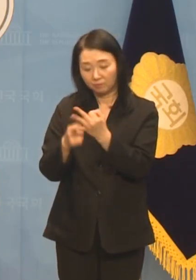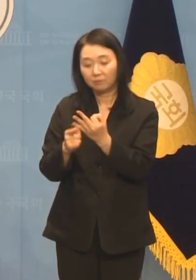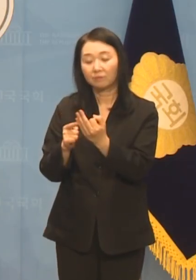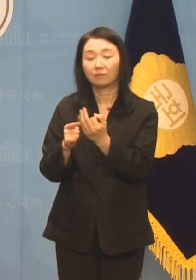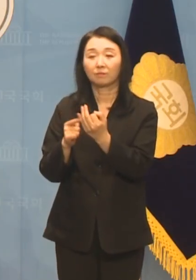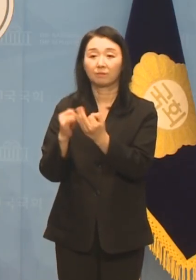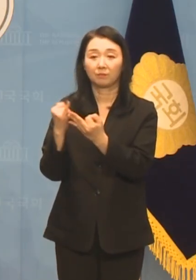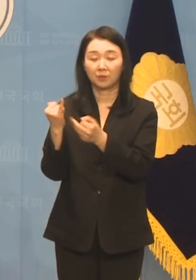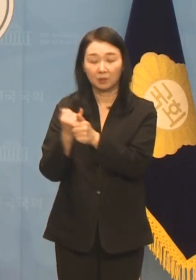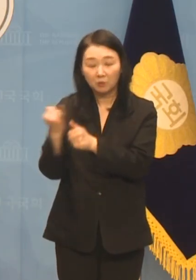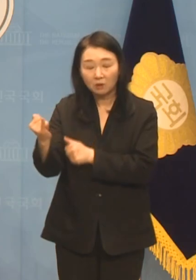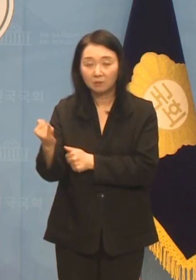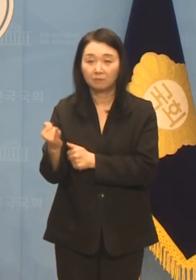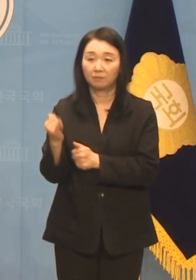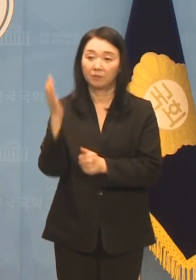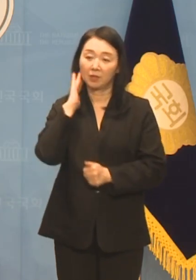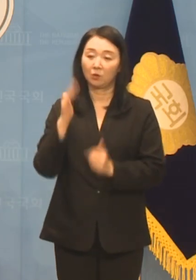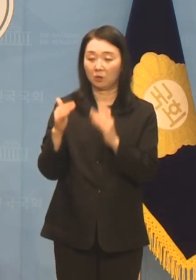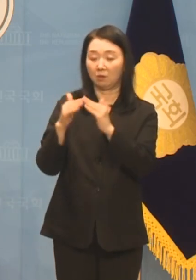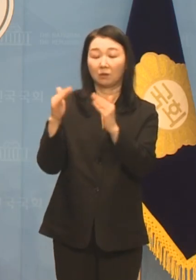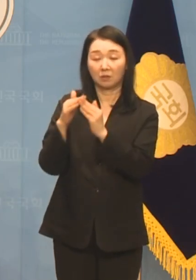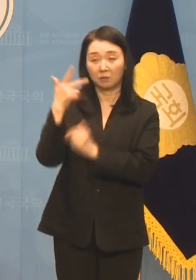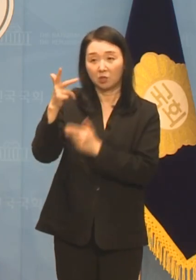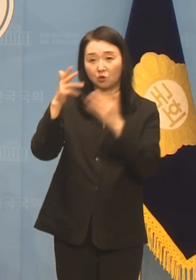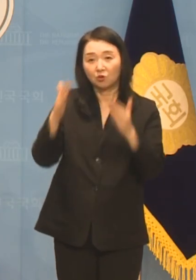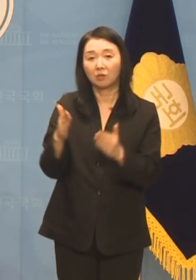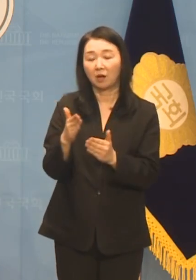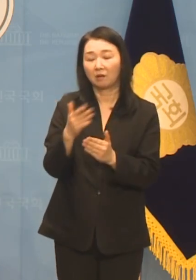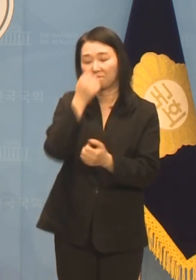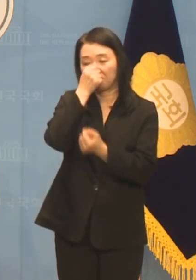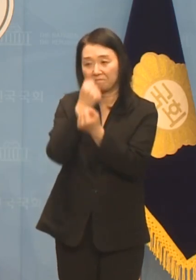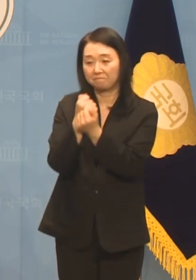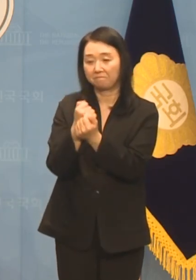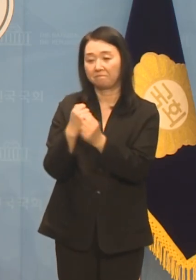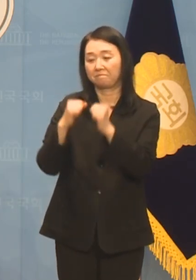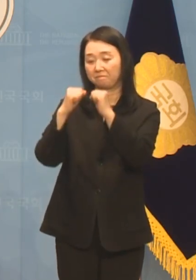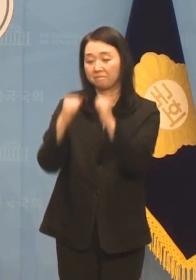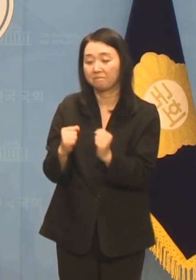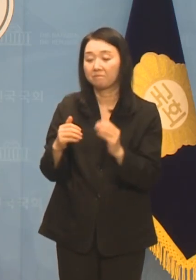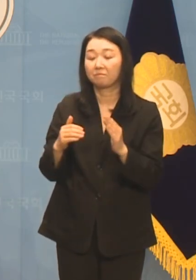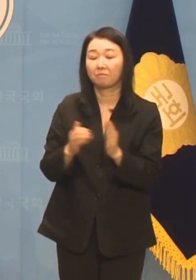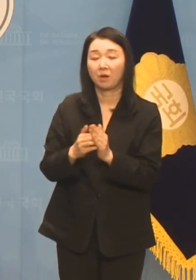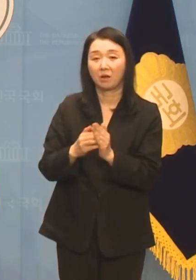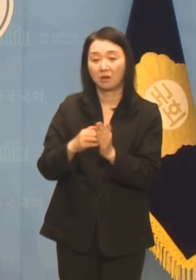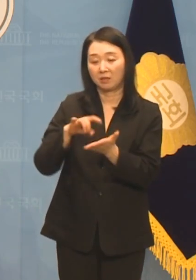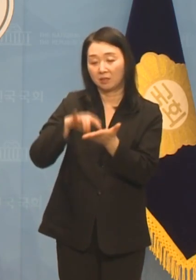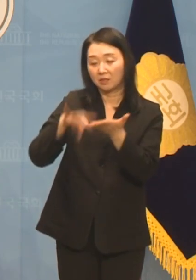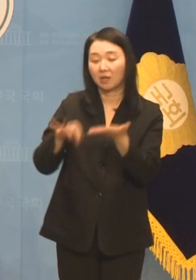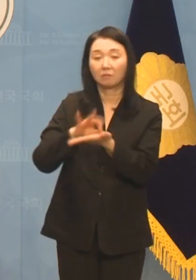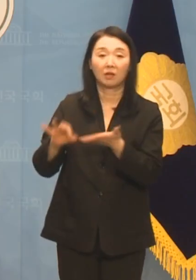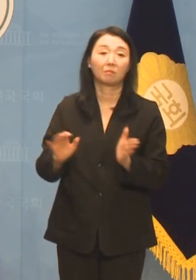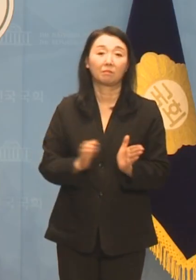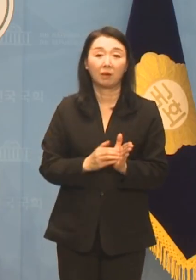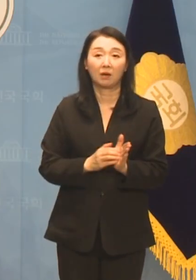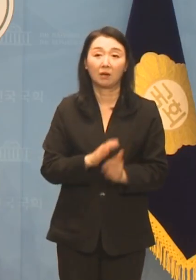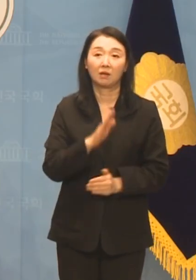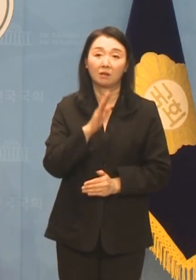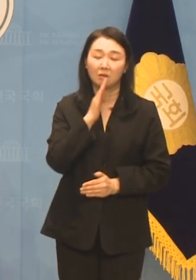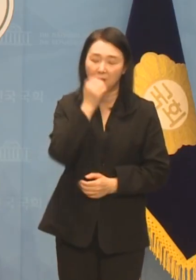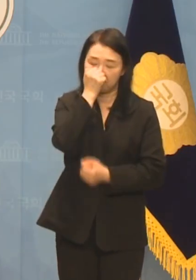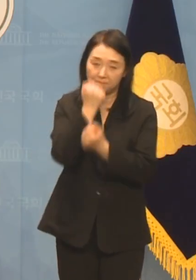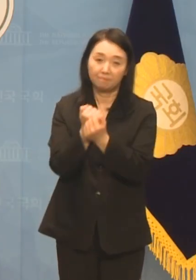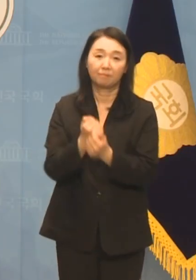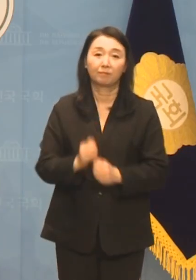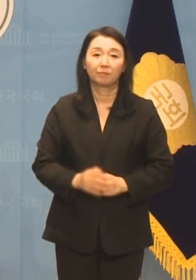대통령 간저에 무려 일주일을 무단으로 점거하며 혈세를 축냈습니다. 참으로